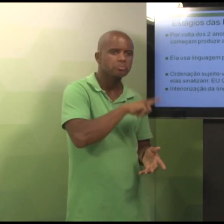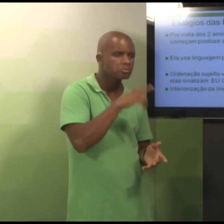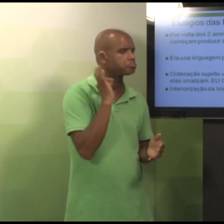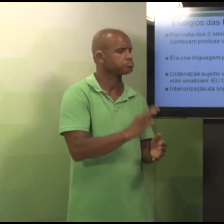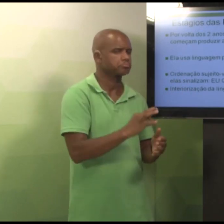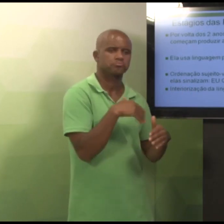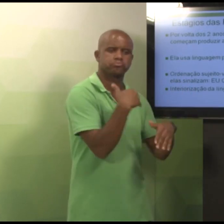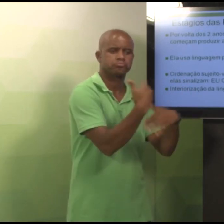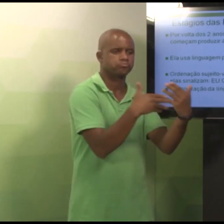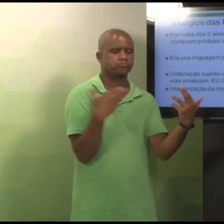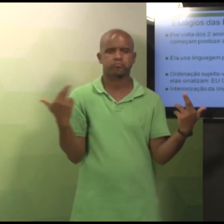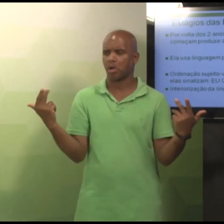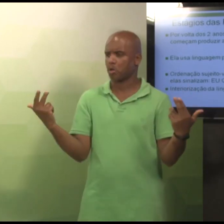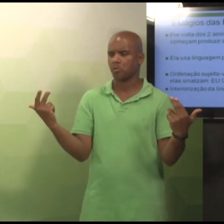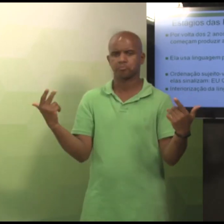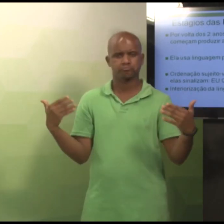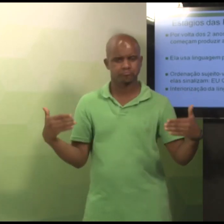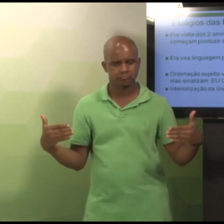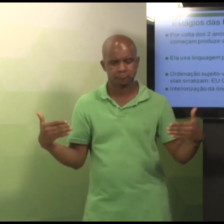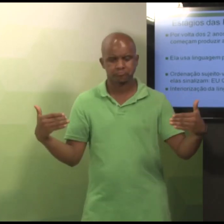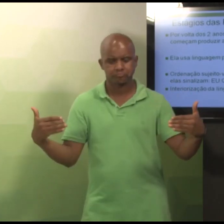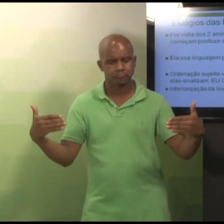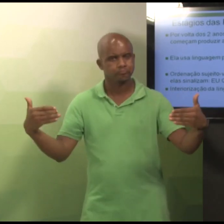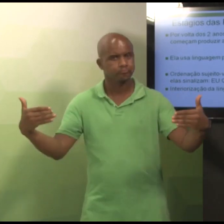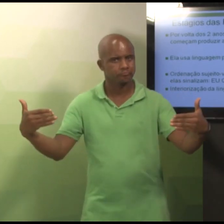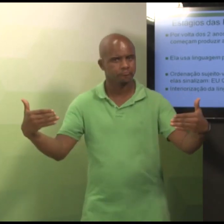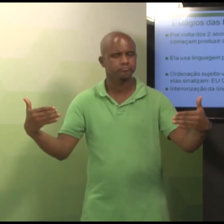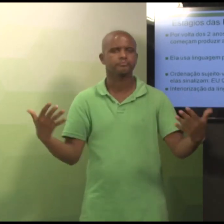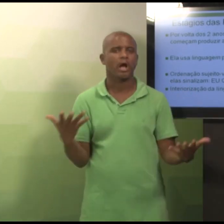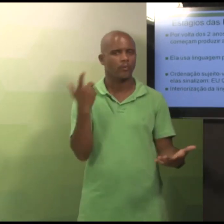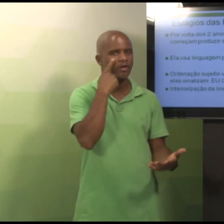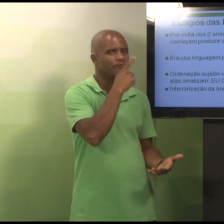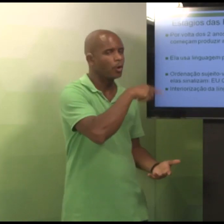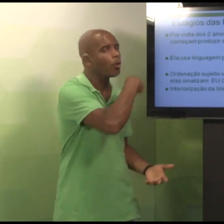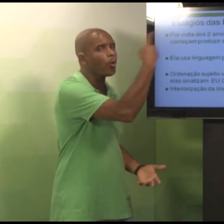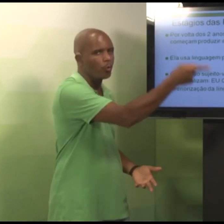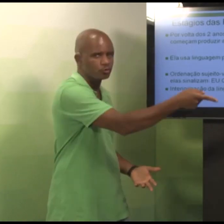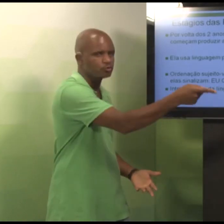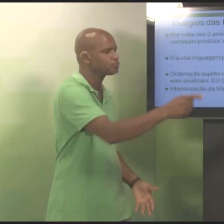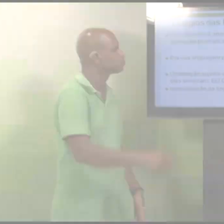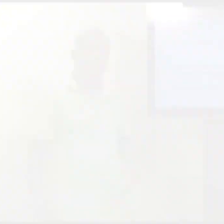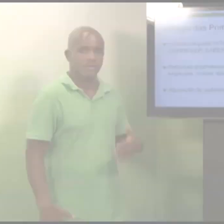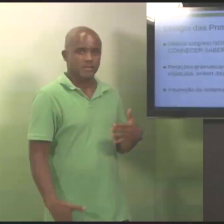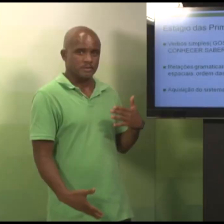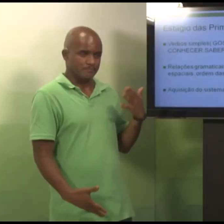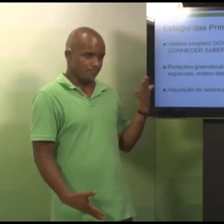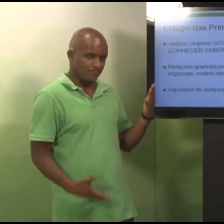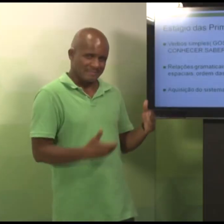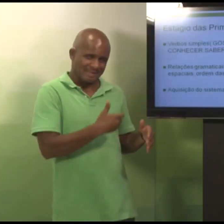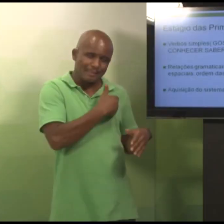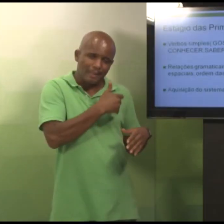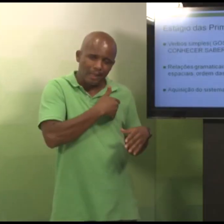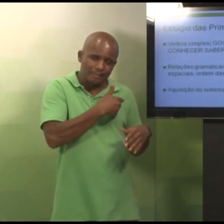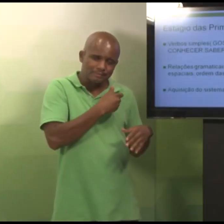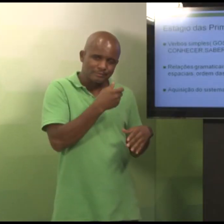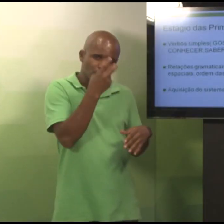Os surdos desenvolvem normalmente, tranquilamente, a partir desses estágios, assim como os ouvintes. Vejamos o